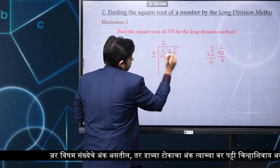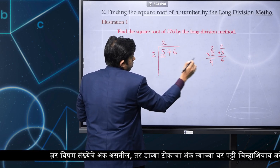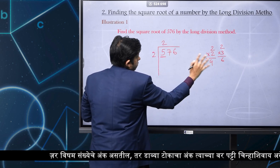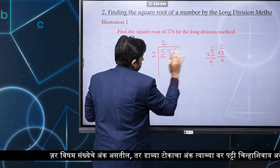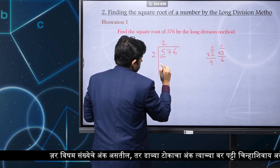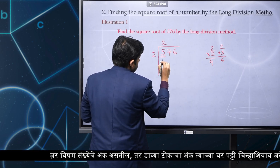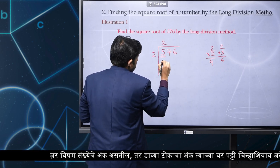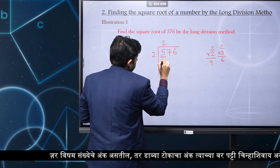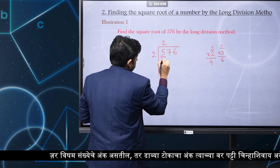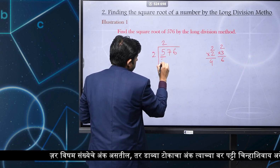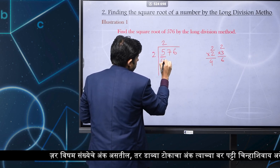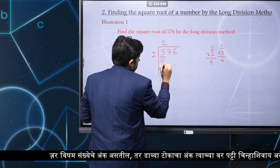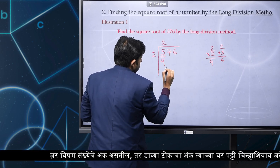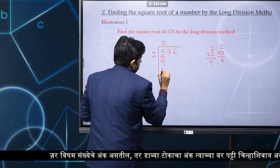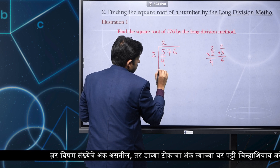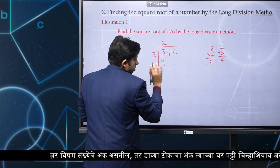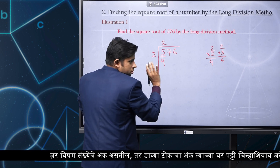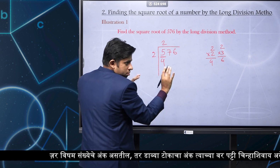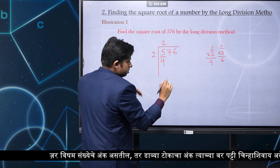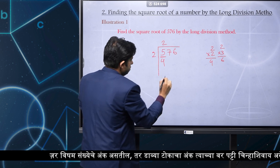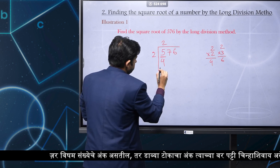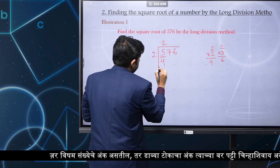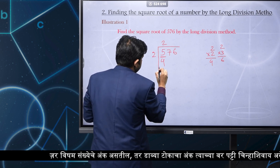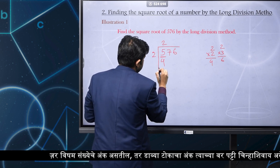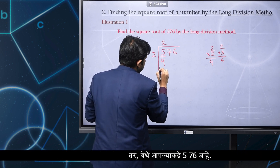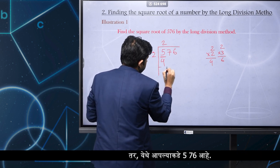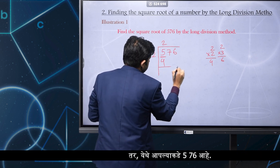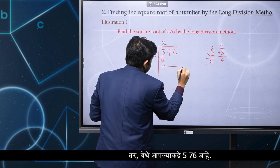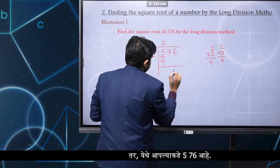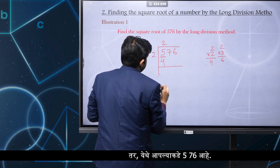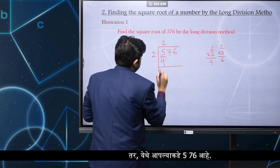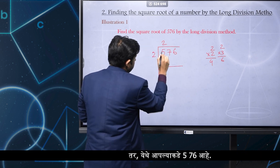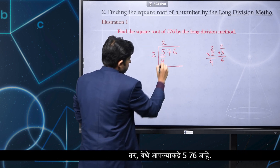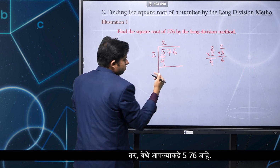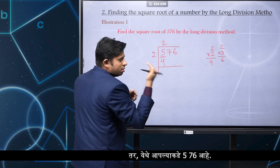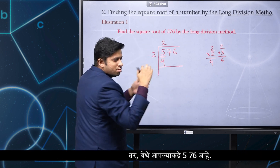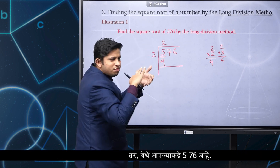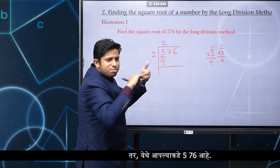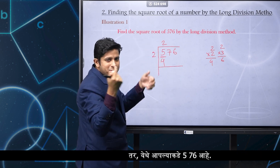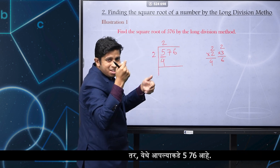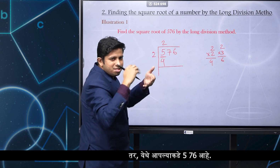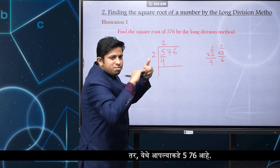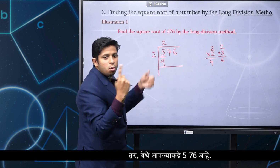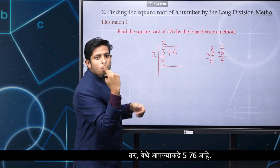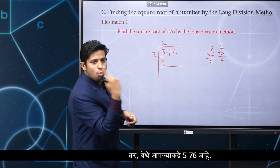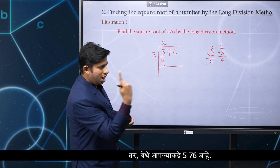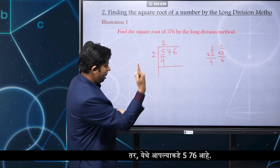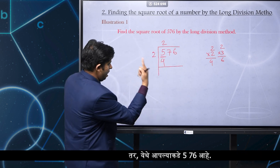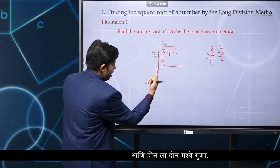तर डाव्या टोकाचा अंक त्याच्या वर पट्टी चिन्हाशिवाय असेल. तर येथे आपल्याकडे 576 आहे